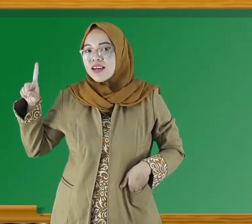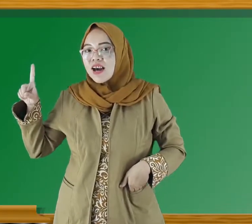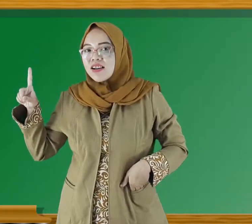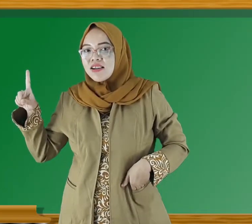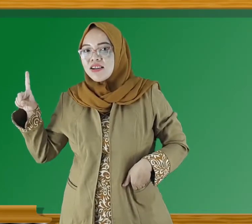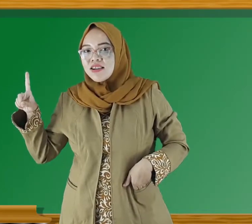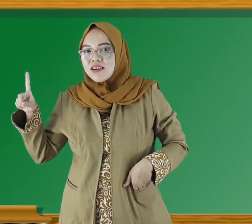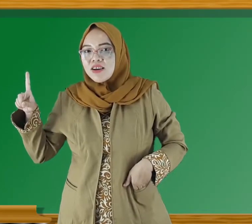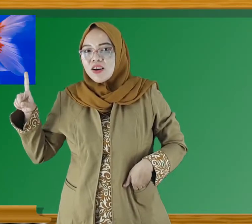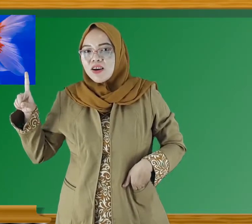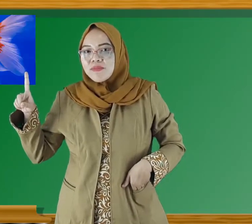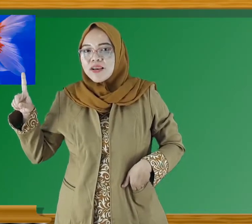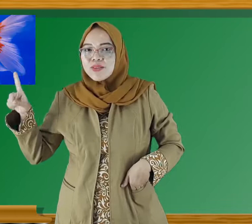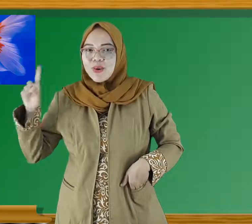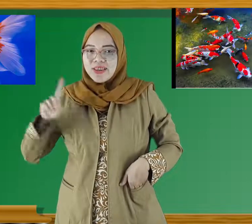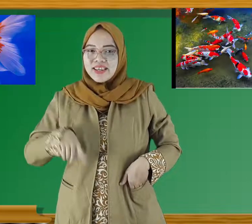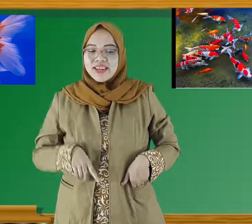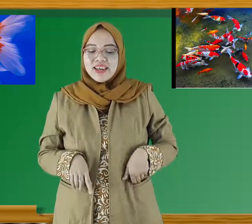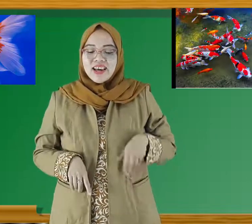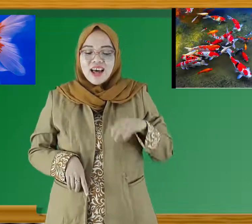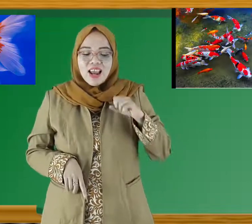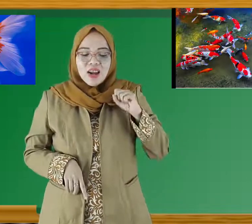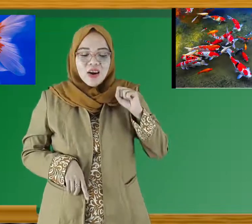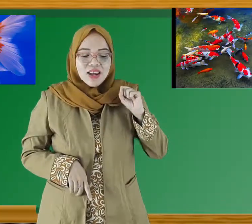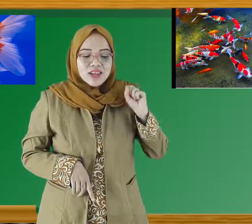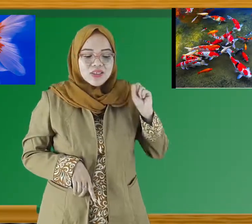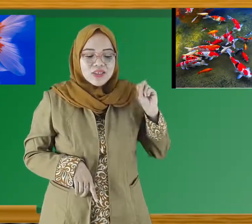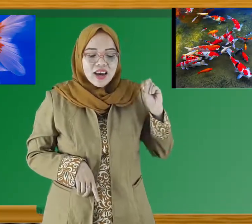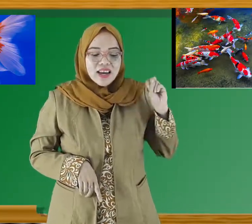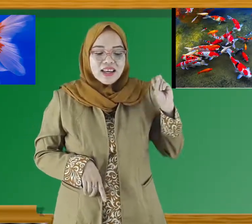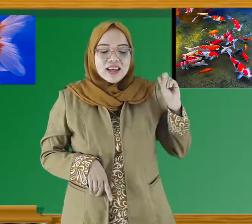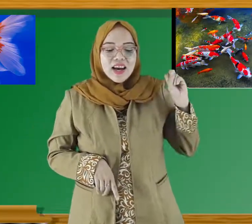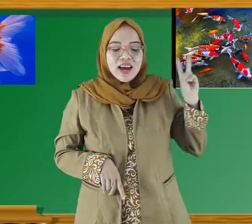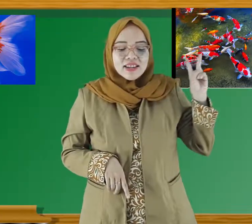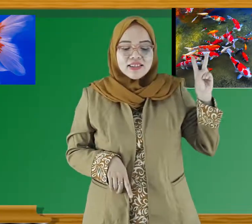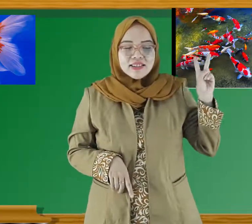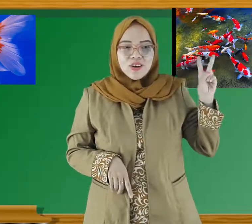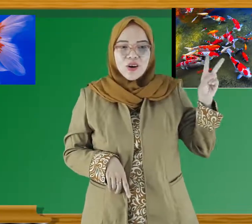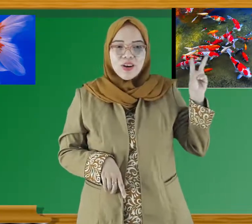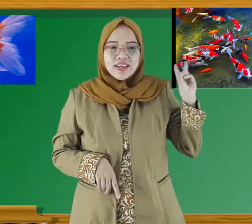ikan mas koki. Lalu ada juga ikan koi.